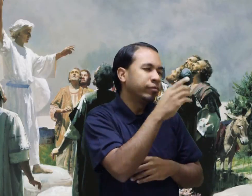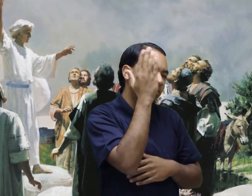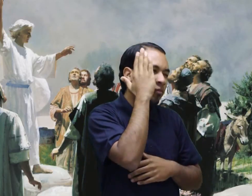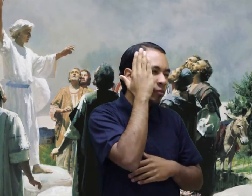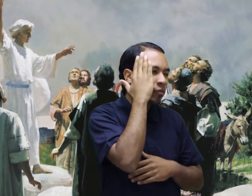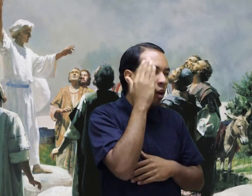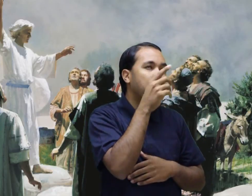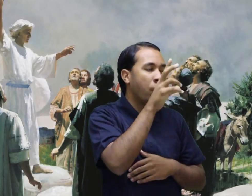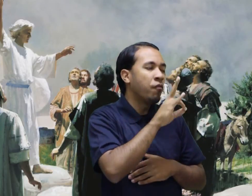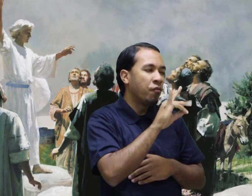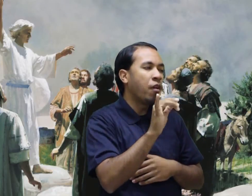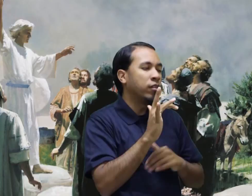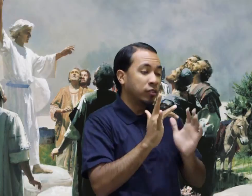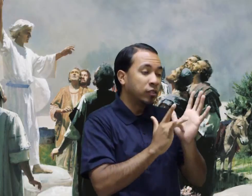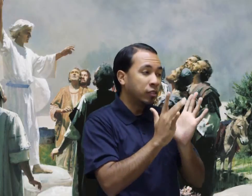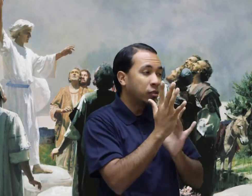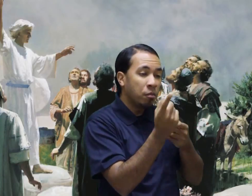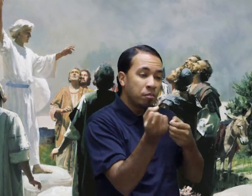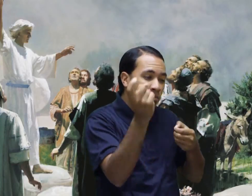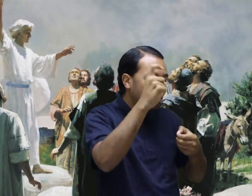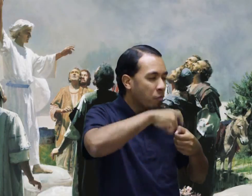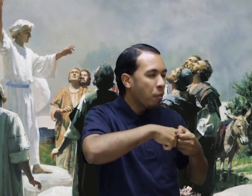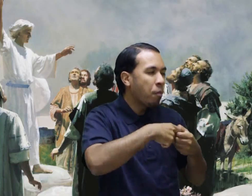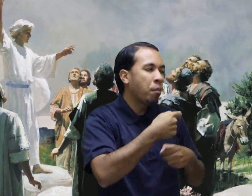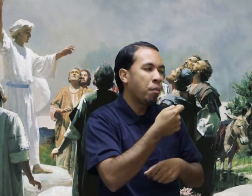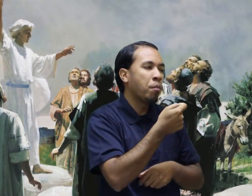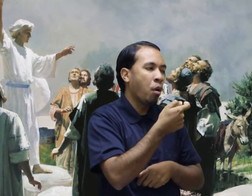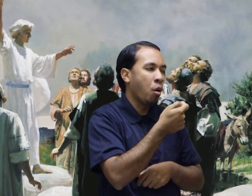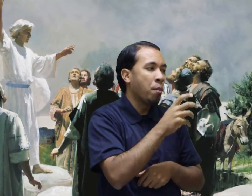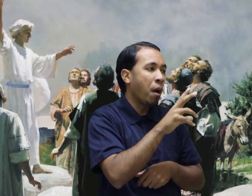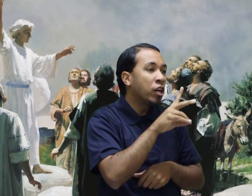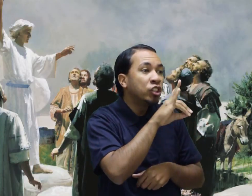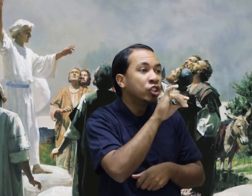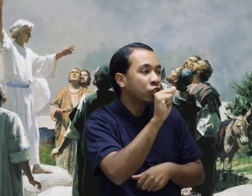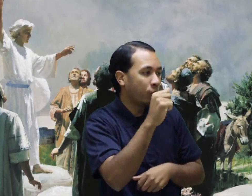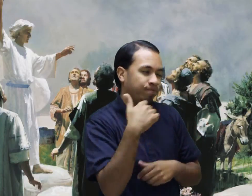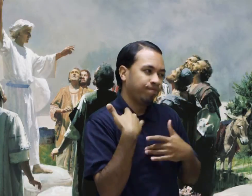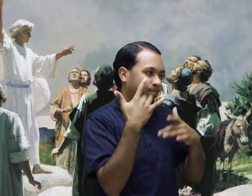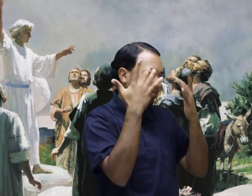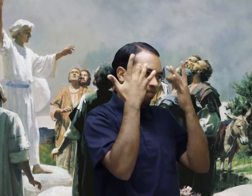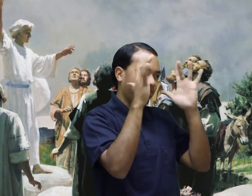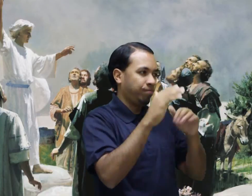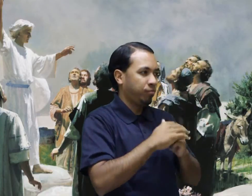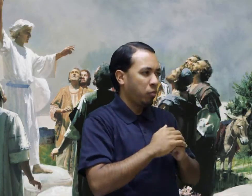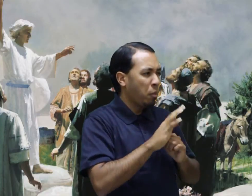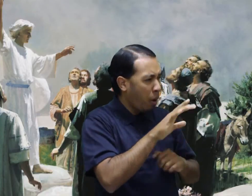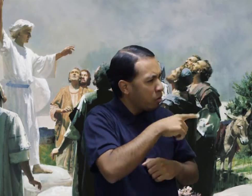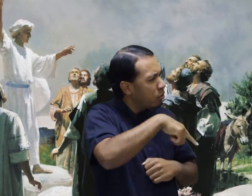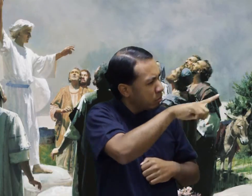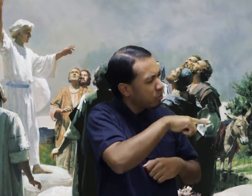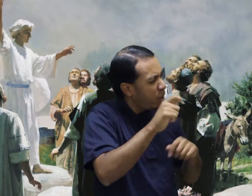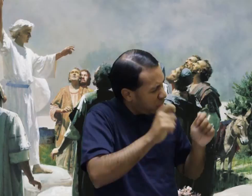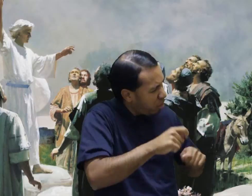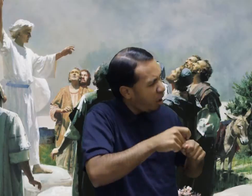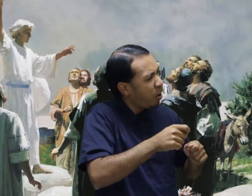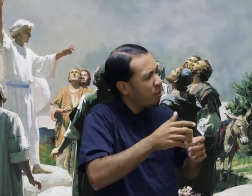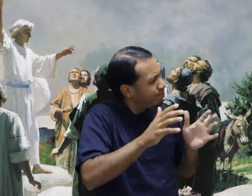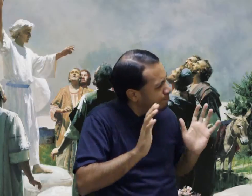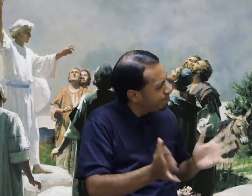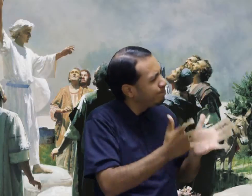e disseram que Jesus voltaria para a terra. Não tinha um dia estabelecido, mas que era para eles